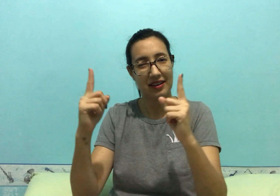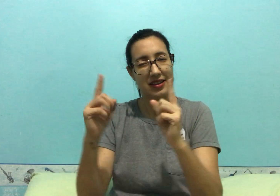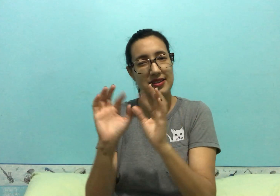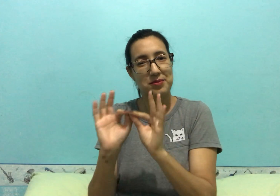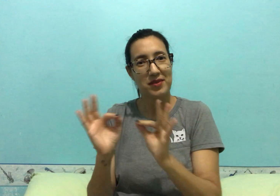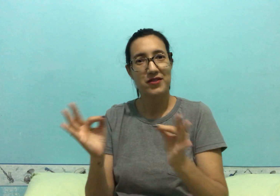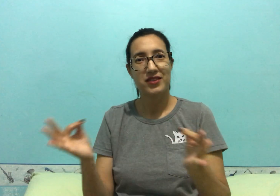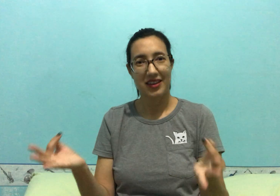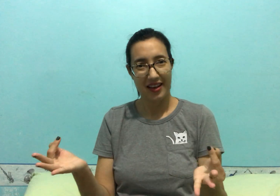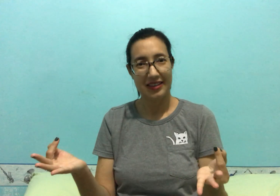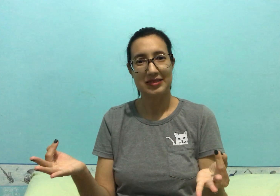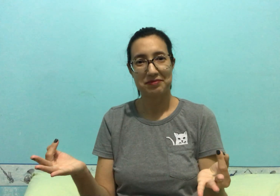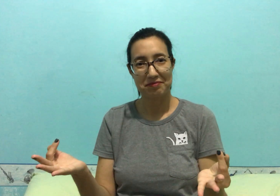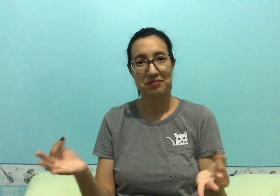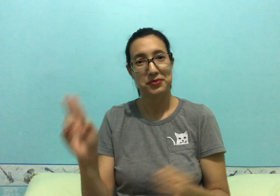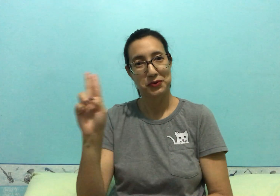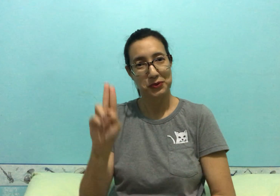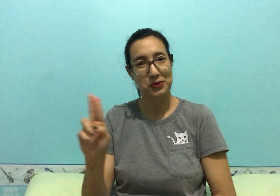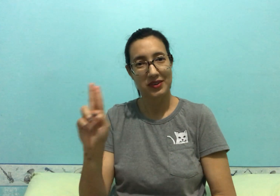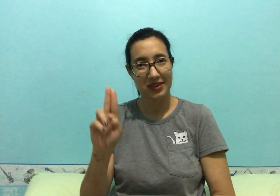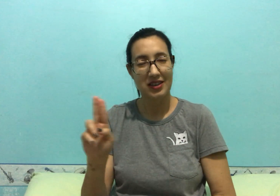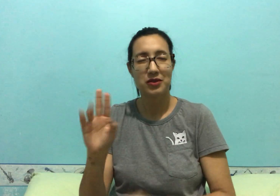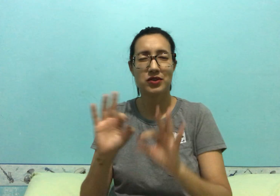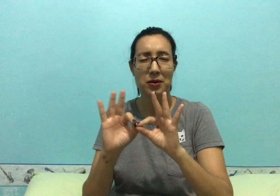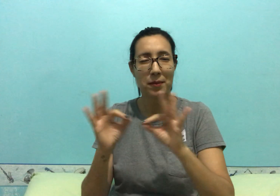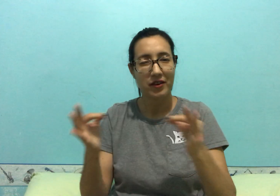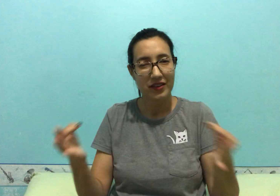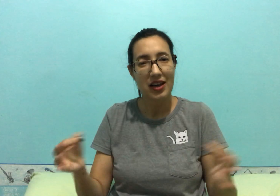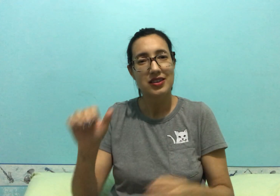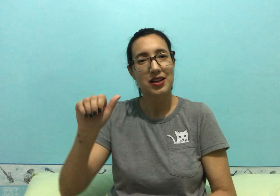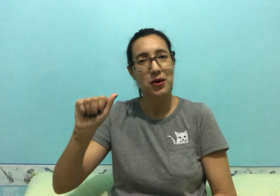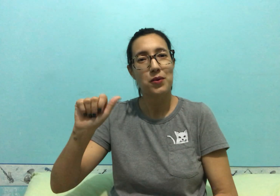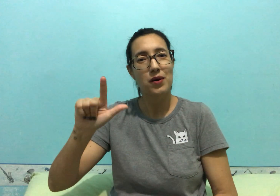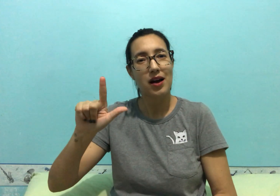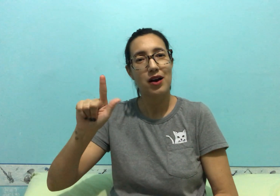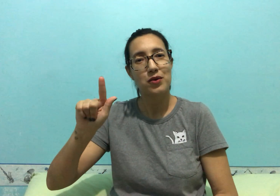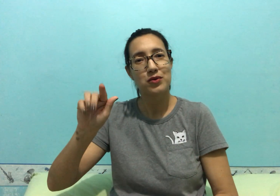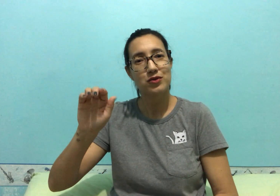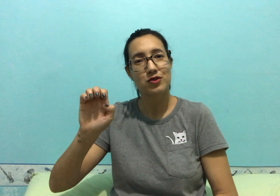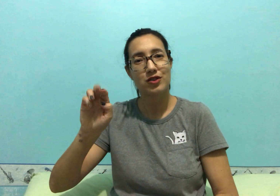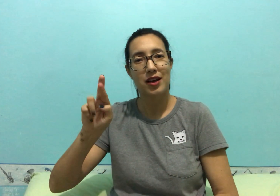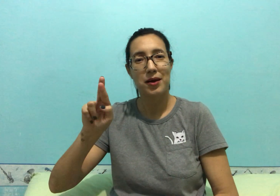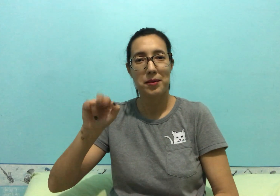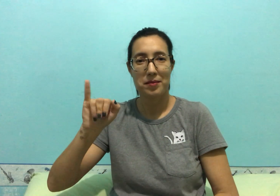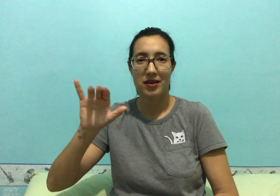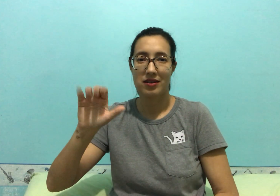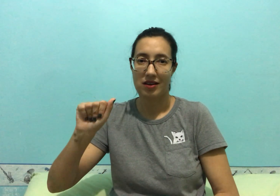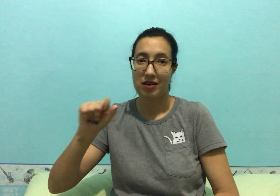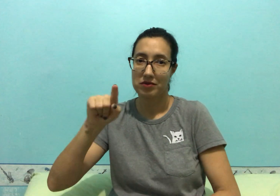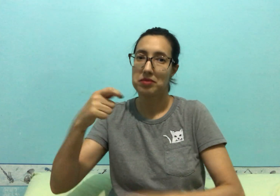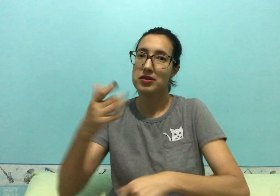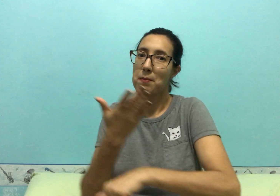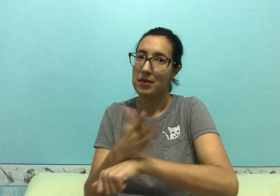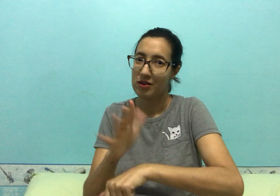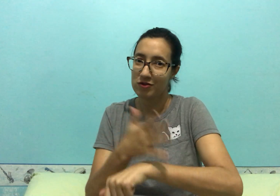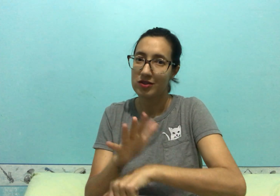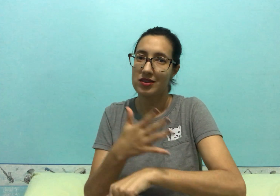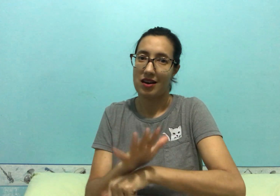mais simples, utilizando a simplificação algébrica. Simplificação algébrica exige prática, tá? Não tem jeito, não tem um segredo por